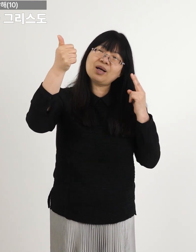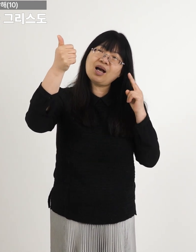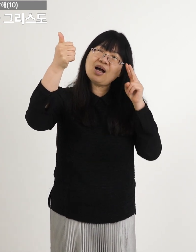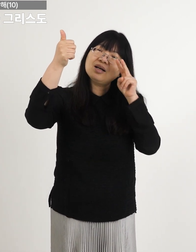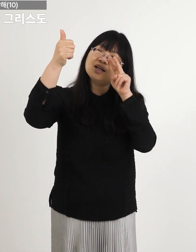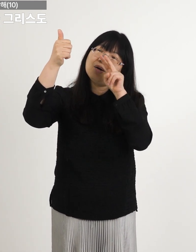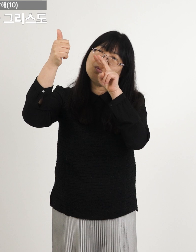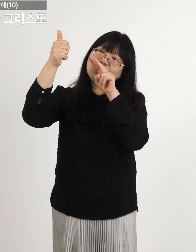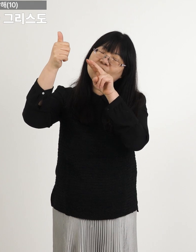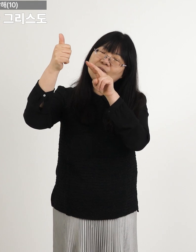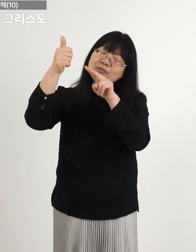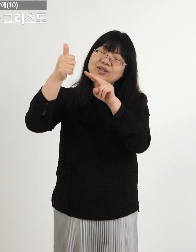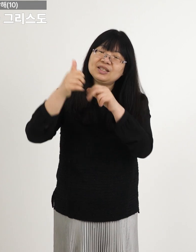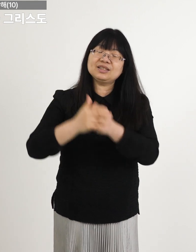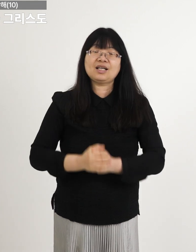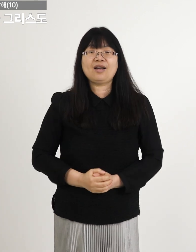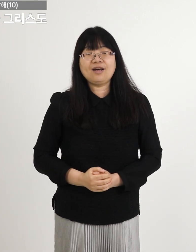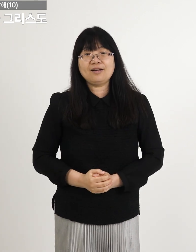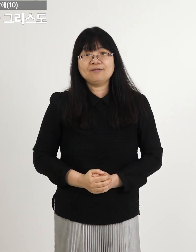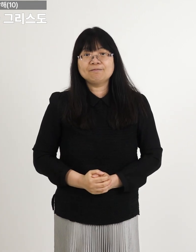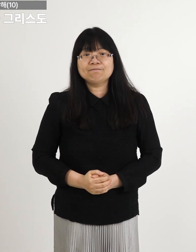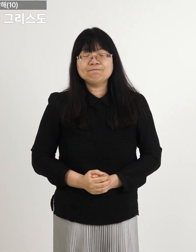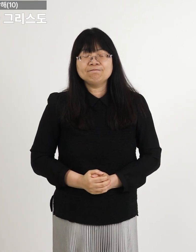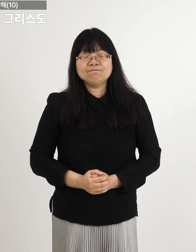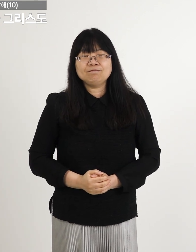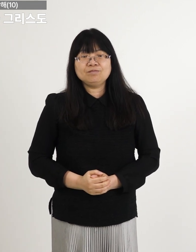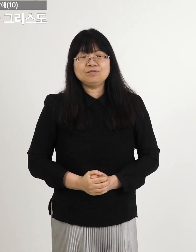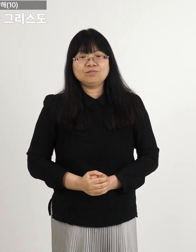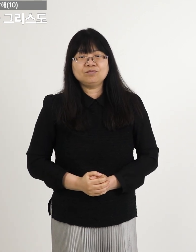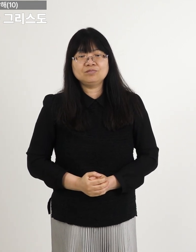주를 바라봅니다.